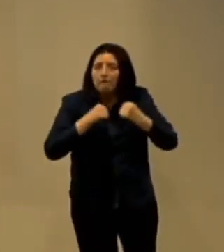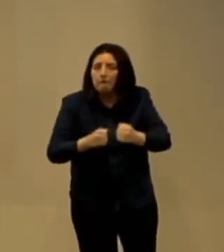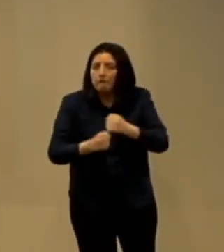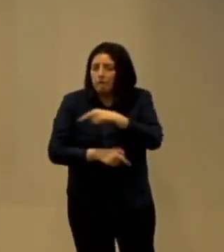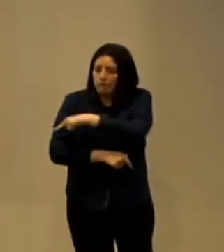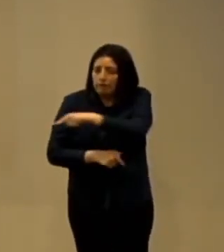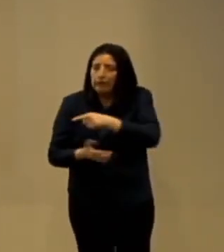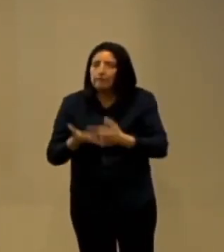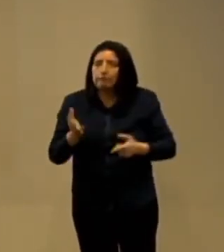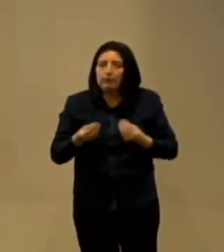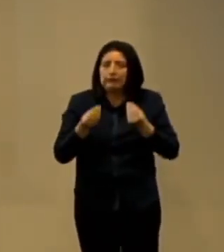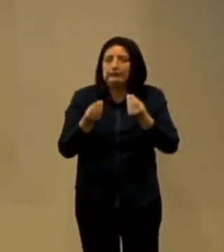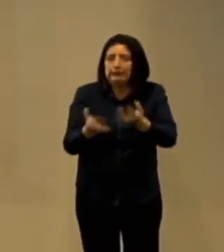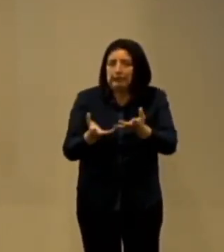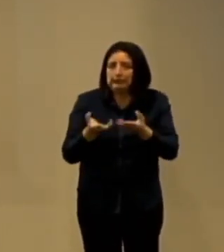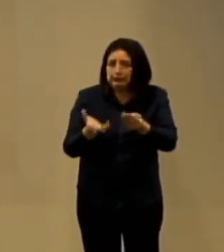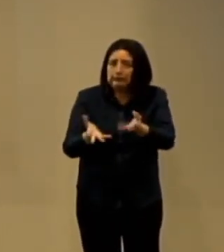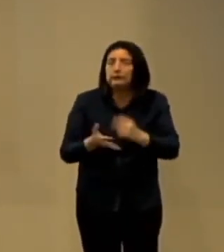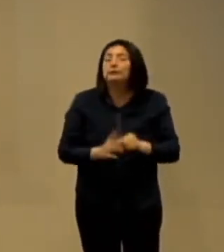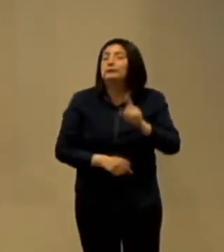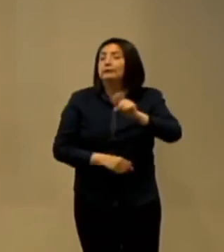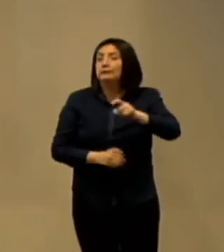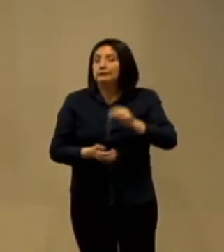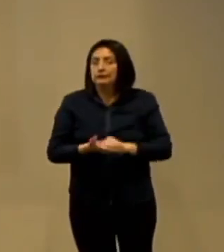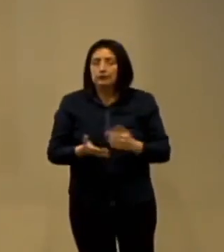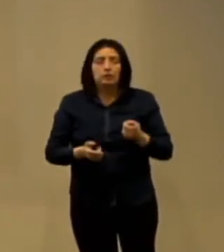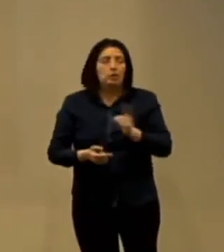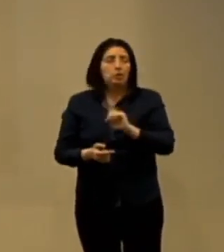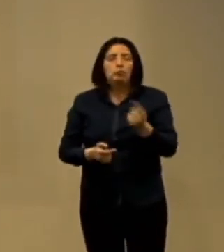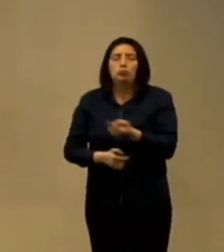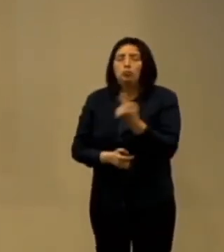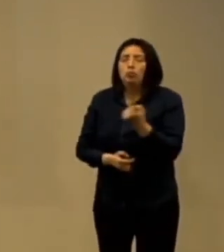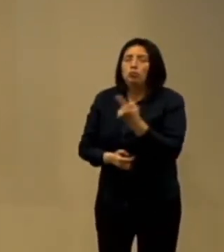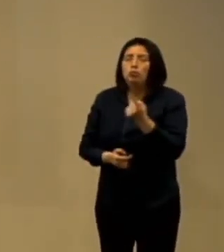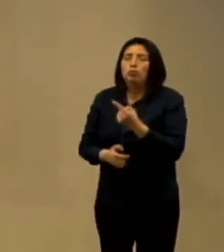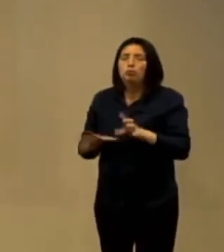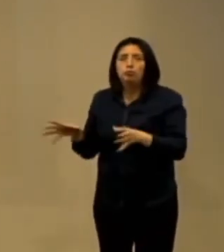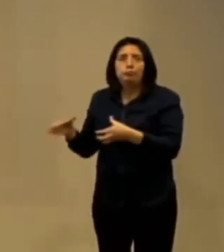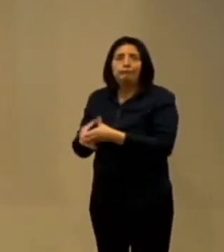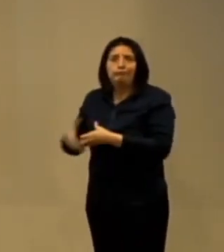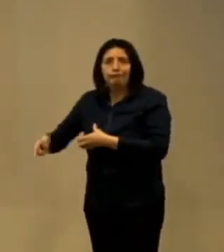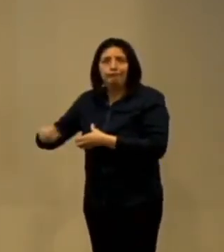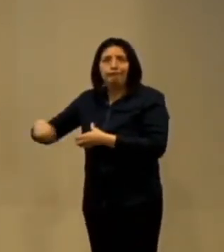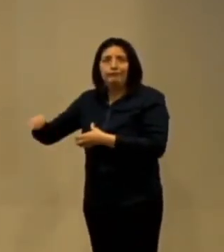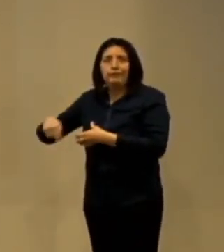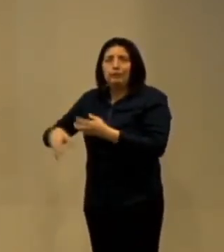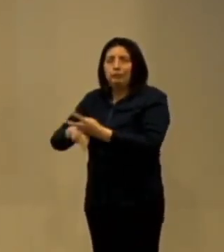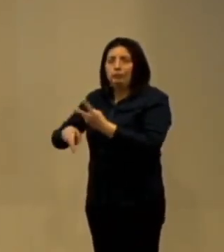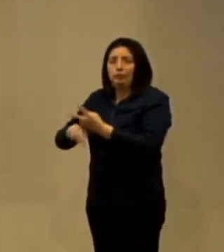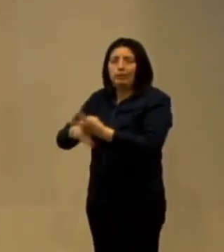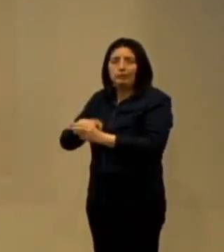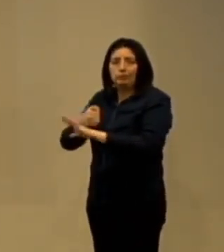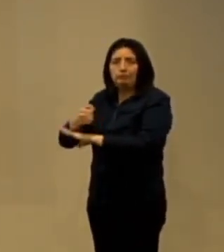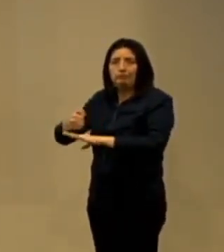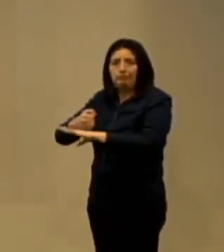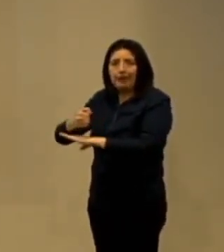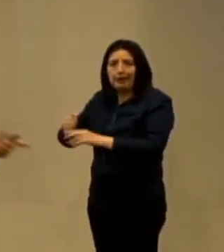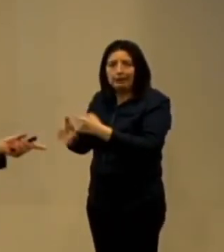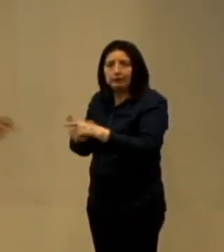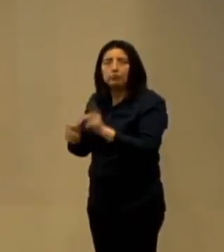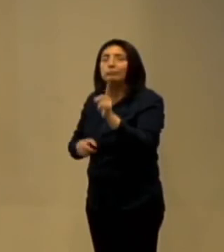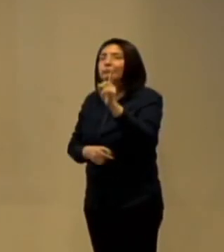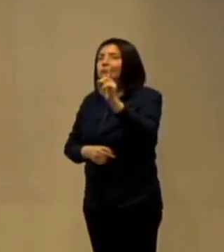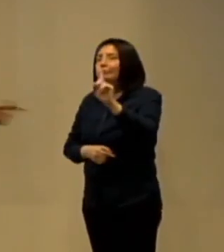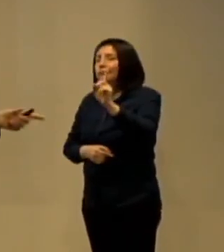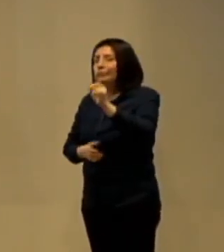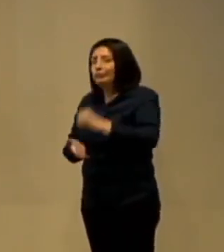eso es lo que tenemos que hacer, fortalecer. Y ya no quedarnos en un concepto de que atención primaria eran los cuidados primarios, no. Atención primaria